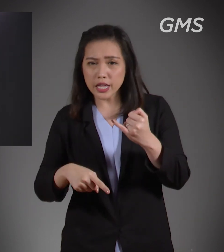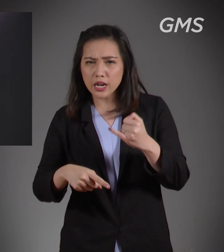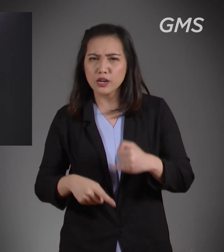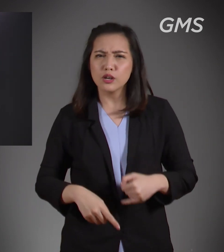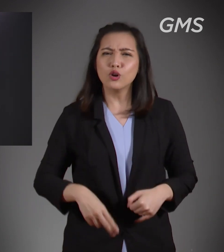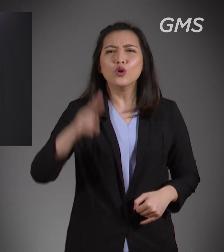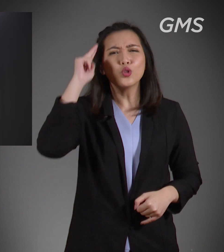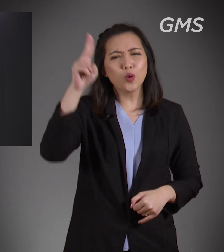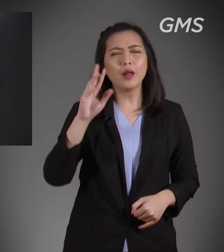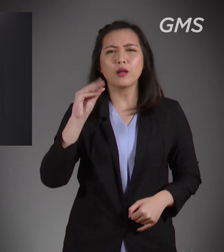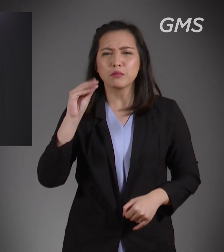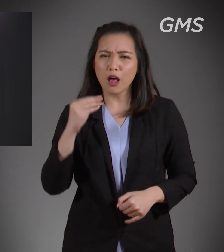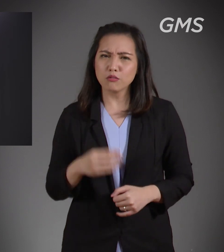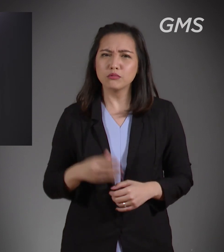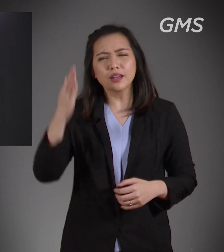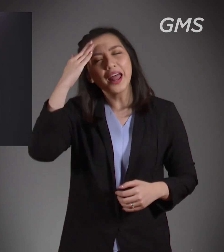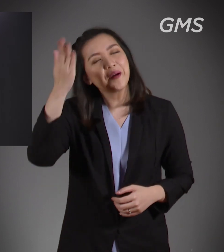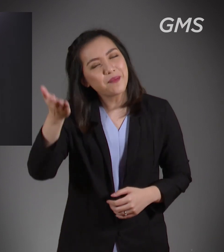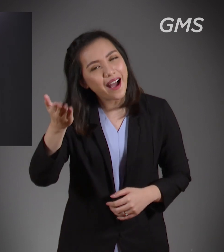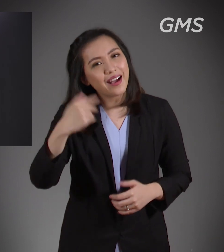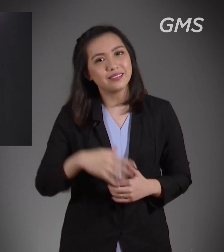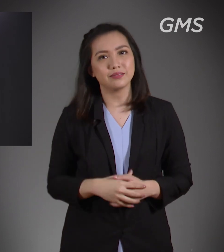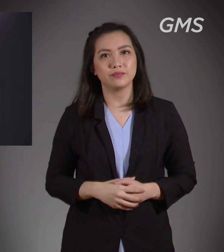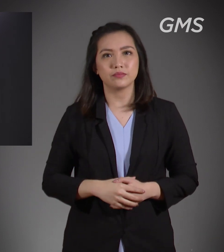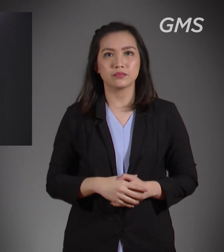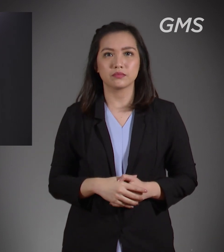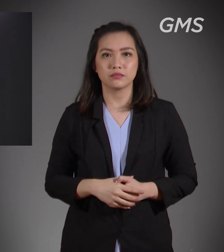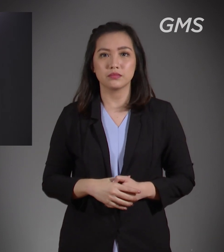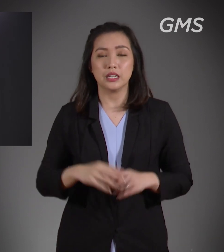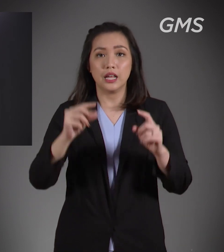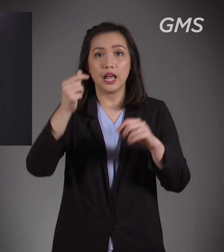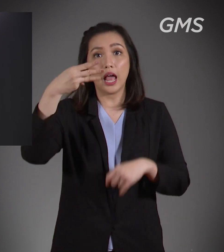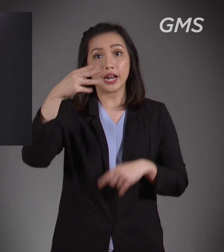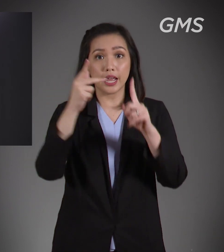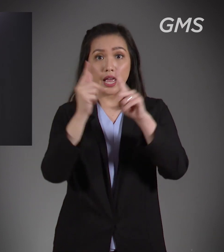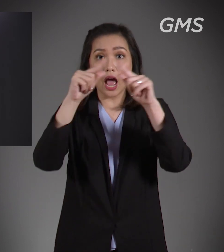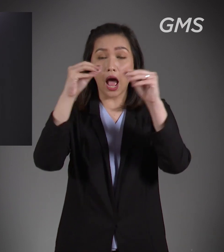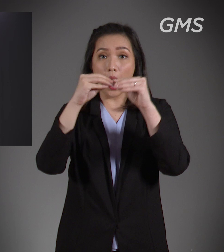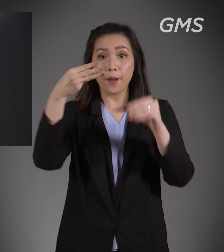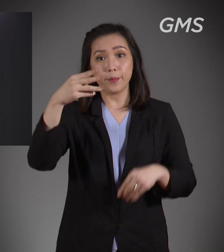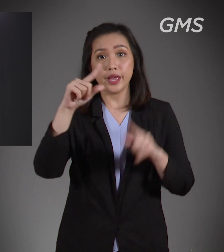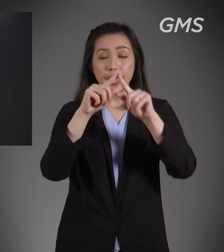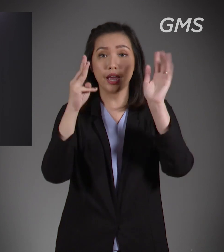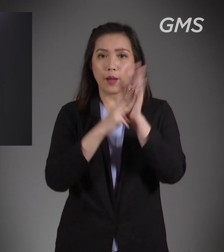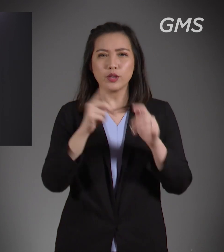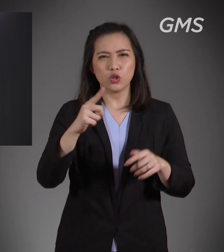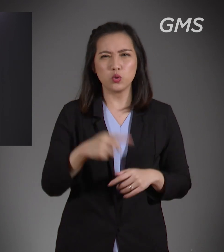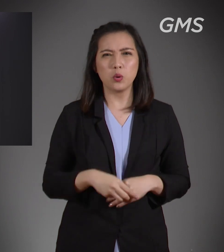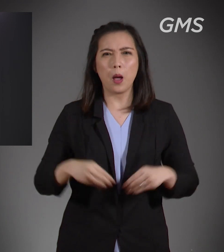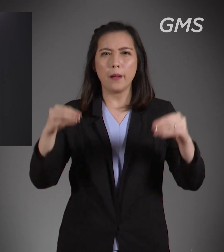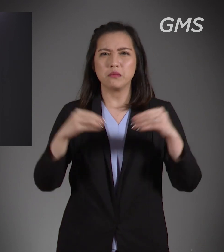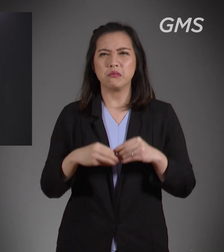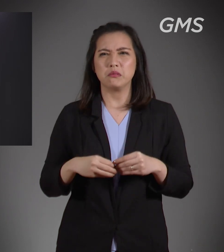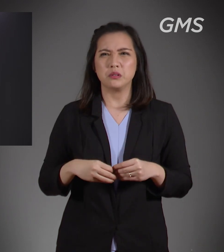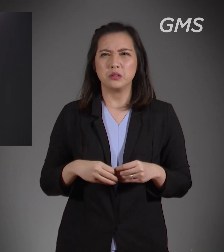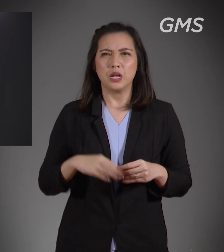juga belum mau bangkit, saya nggak mengerti. Orang ini memang bebal, meskipun dia anak Salomo cucu Daud. Dia ini